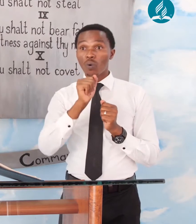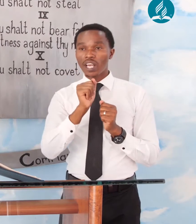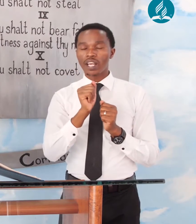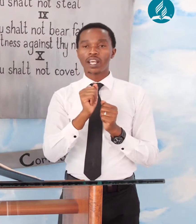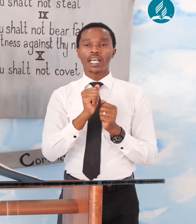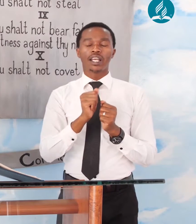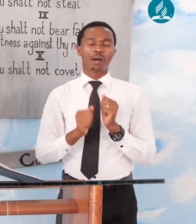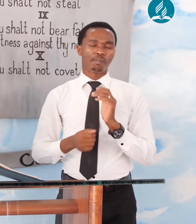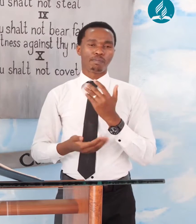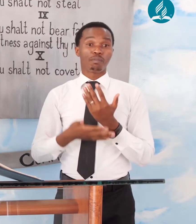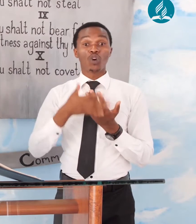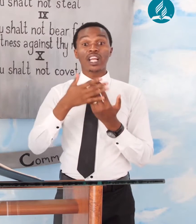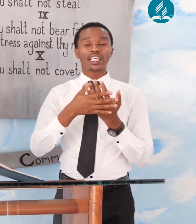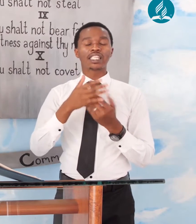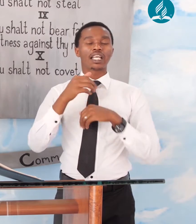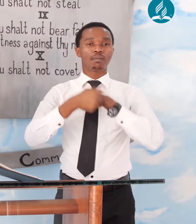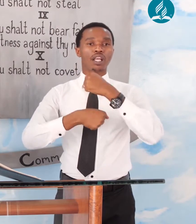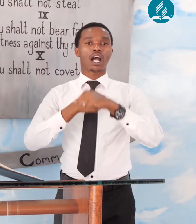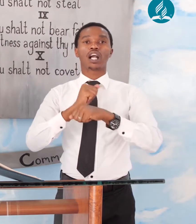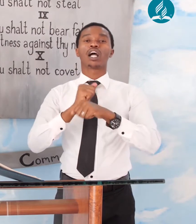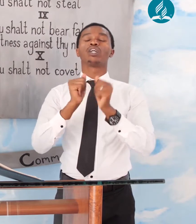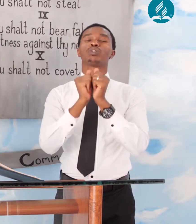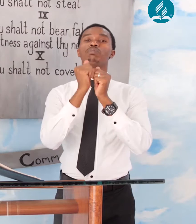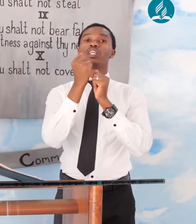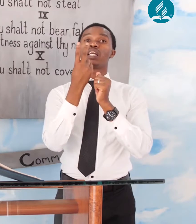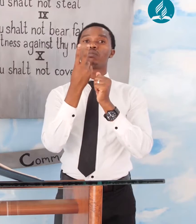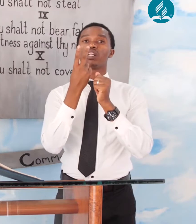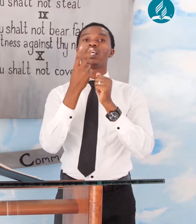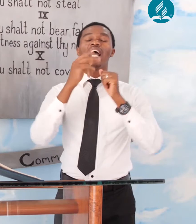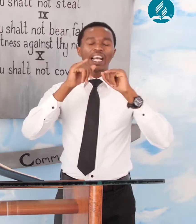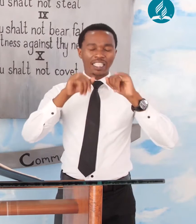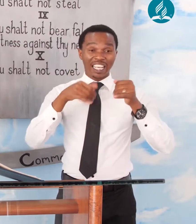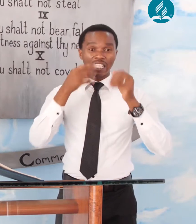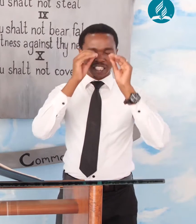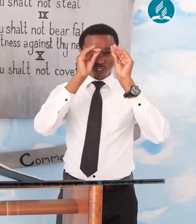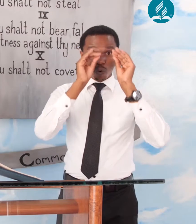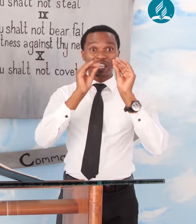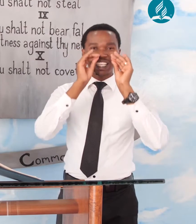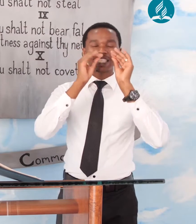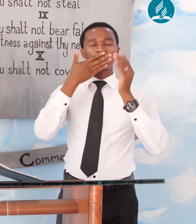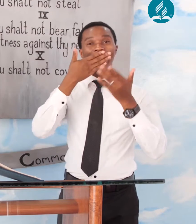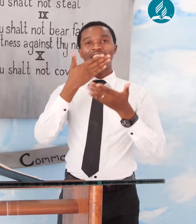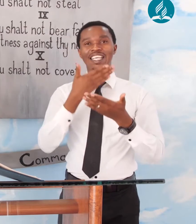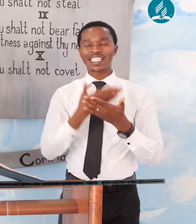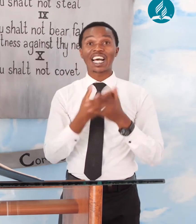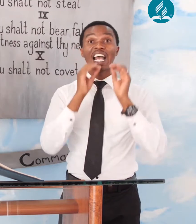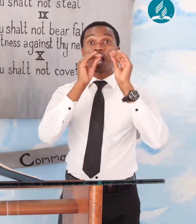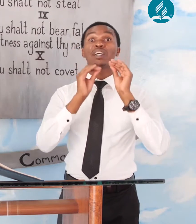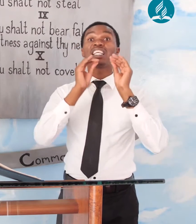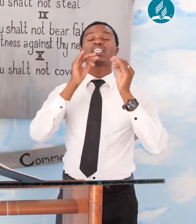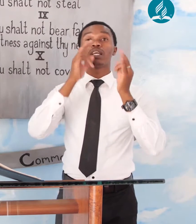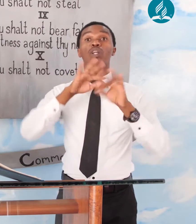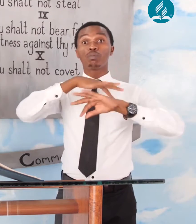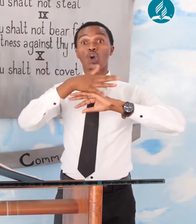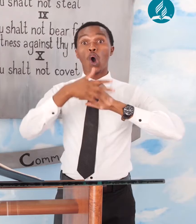imyaka 12 agerageza kumwigisha ibintu byose yagombaga kumwigisha kuko yari azi ko